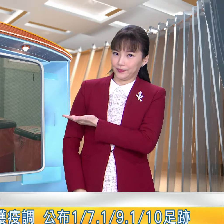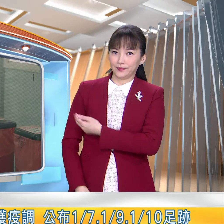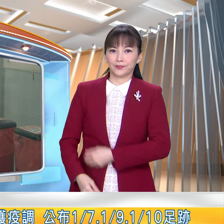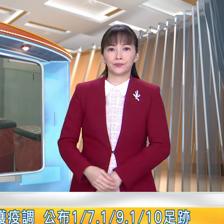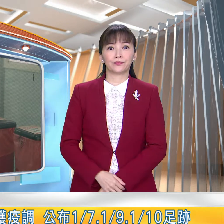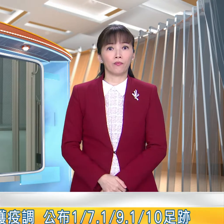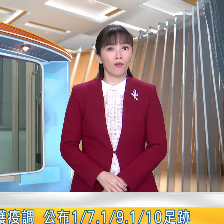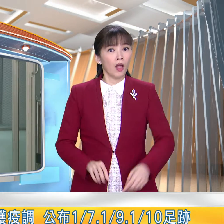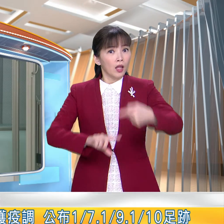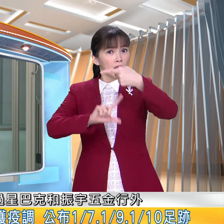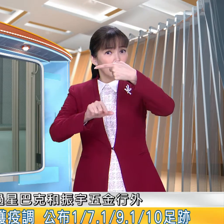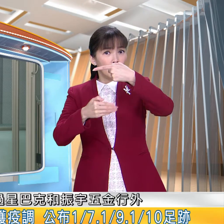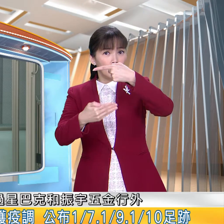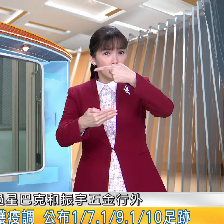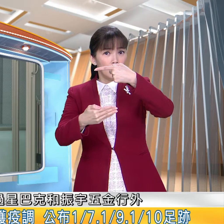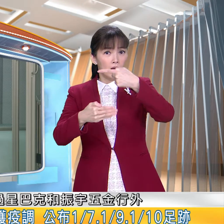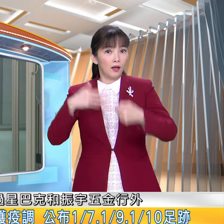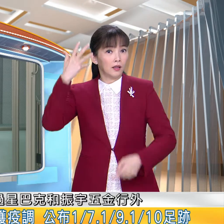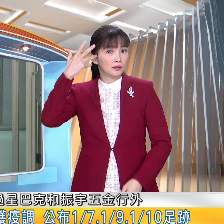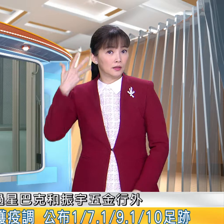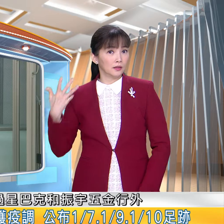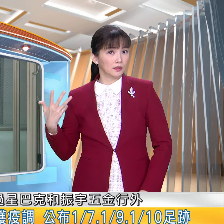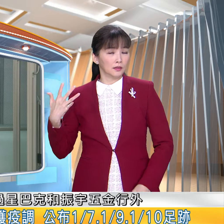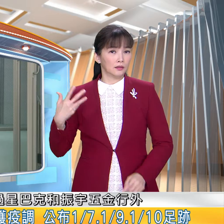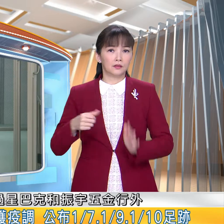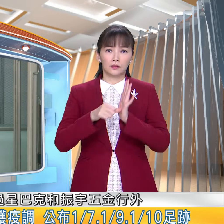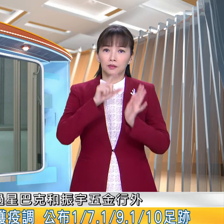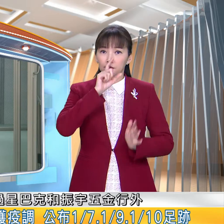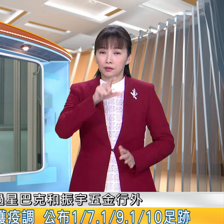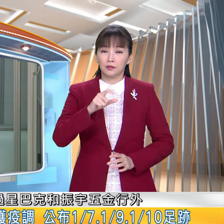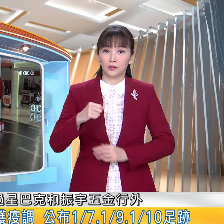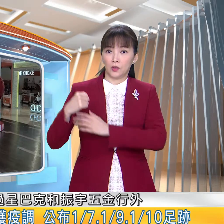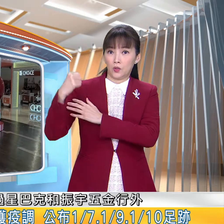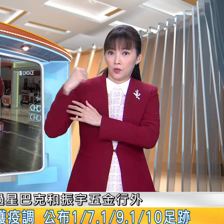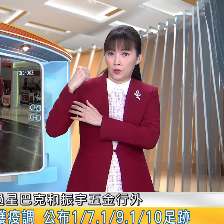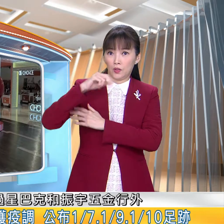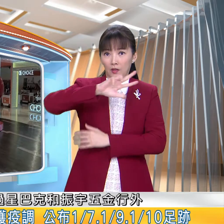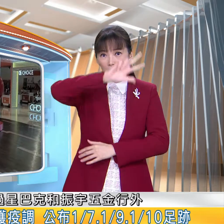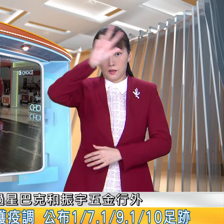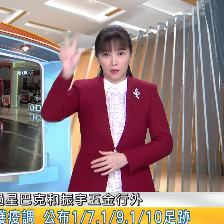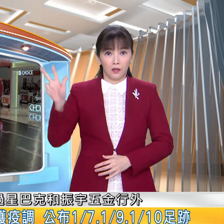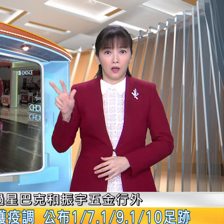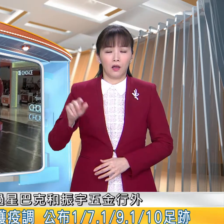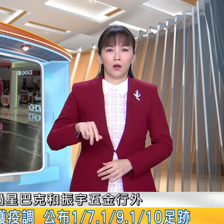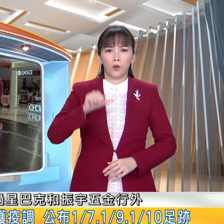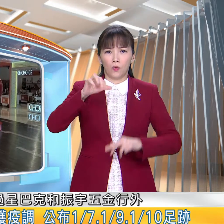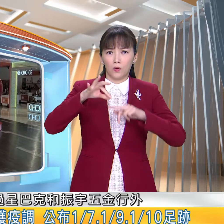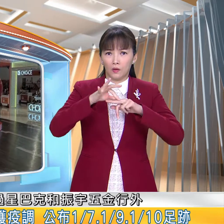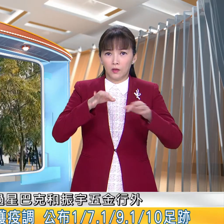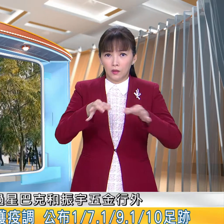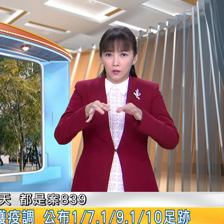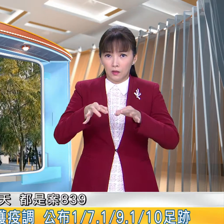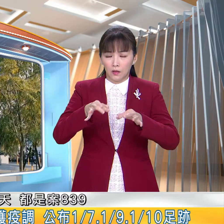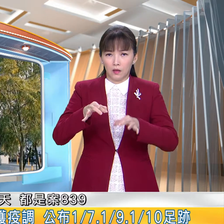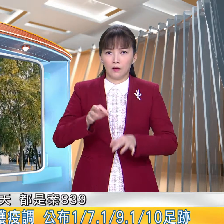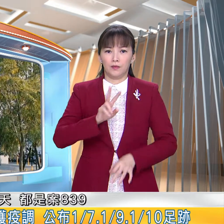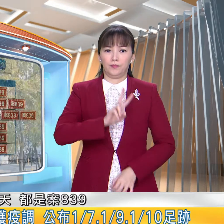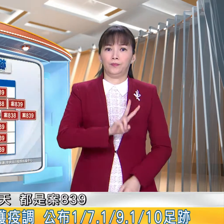天两人同时去过星巴克和振宇五金行外，七号、